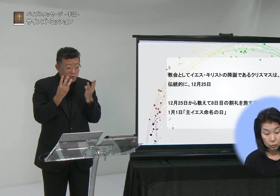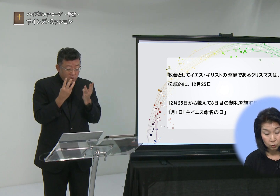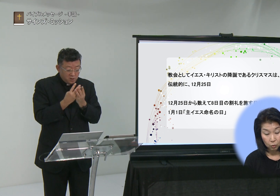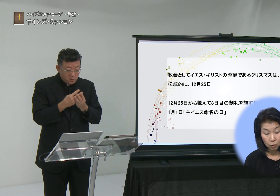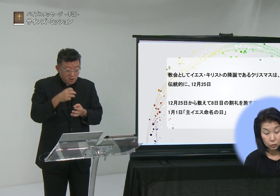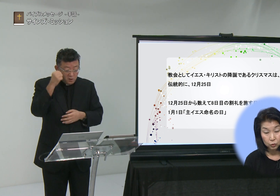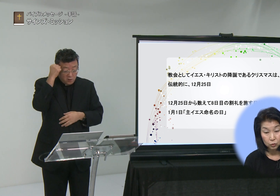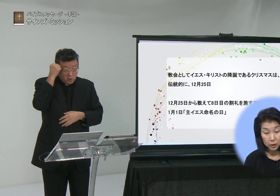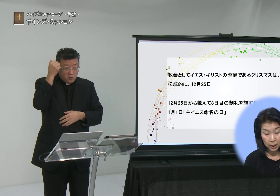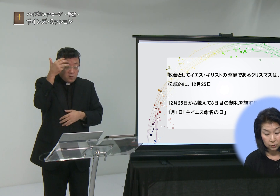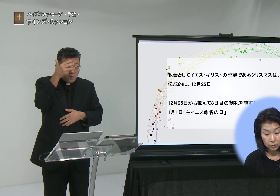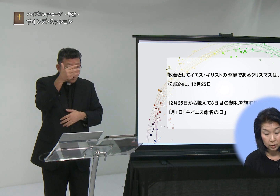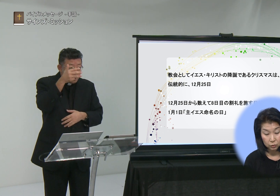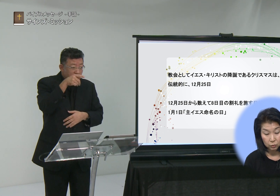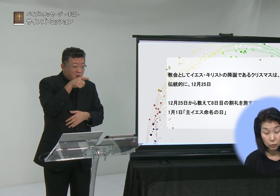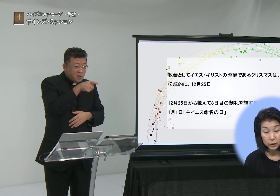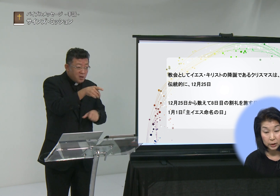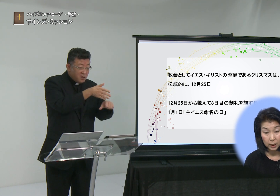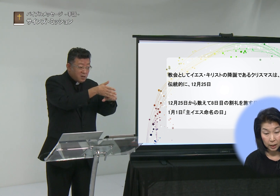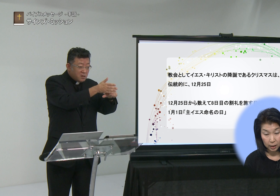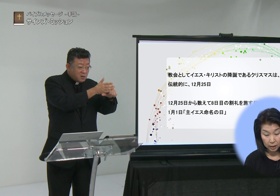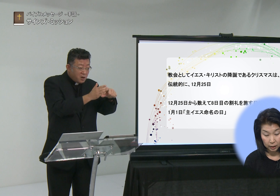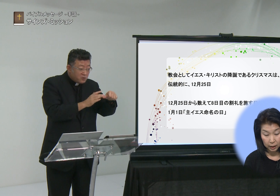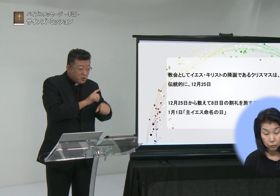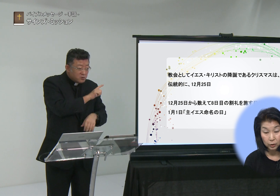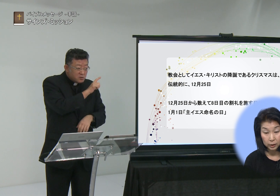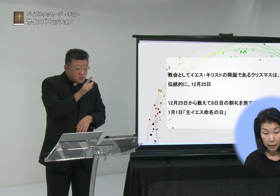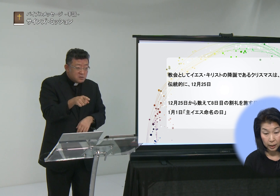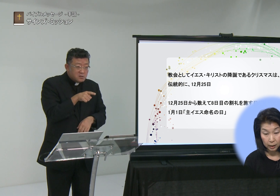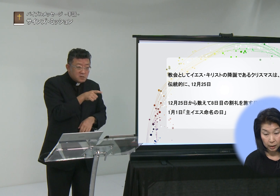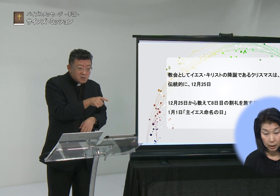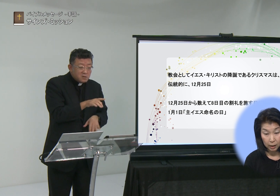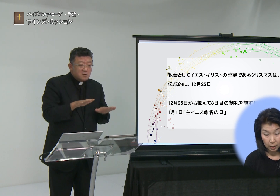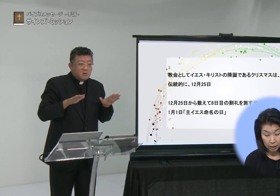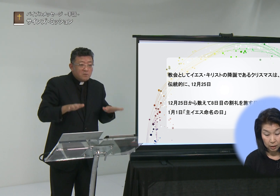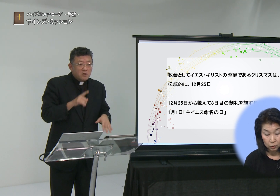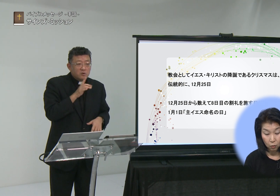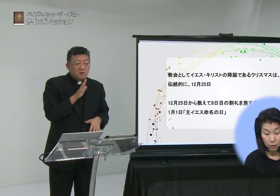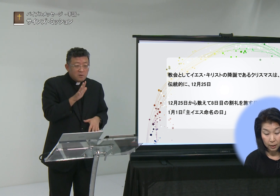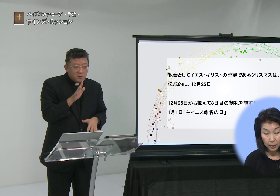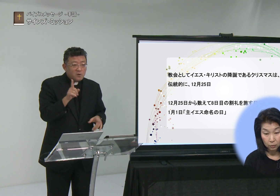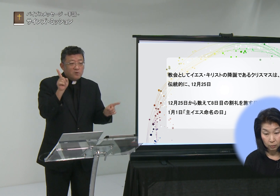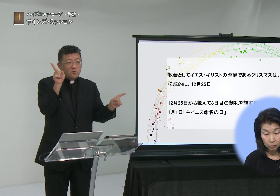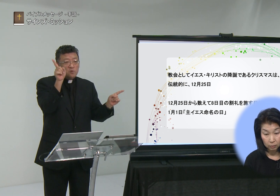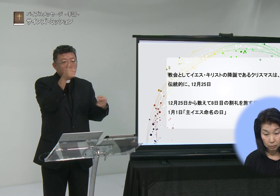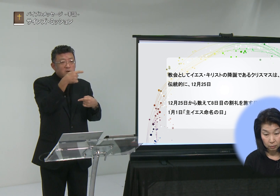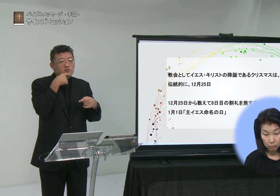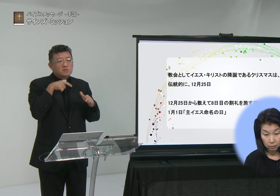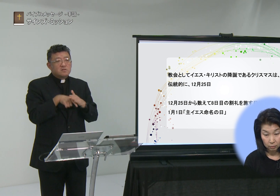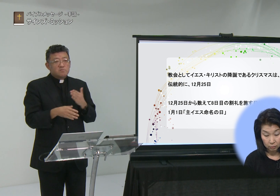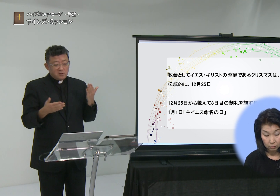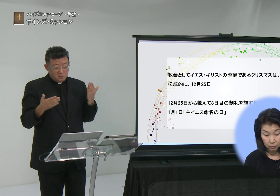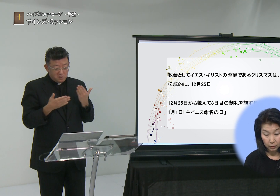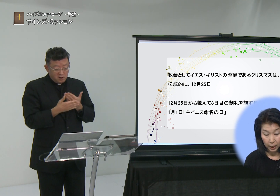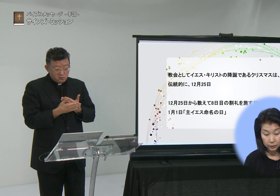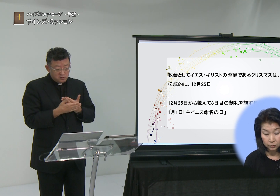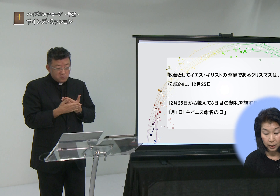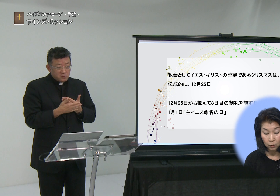その12月25日から数えて8日目の割礼を